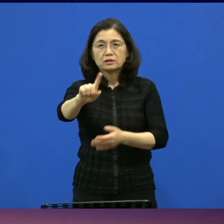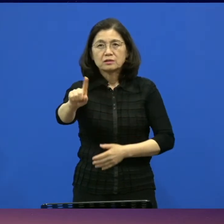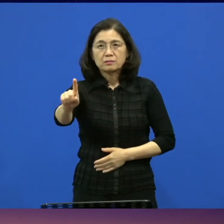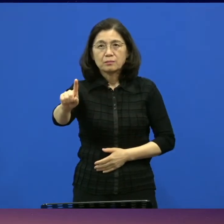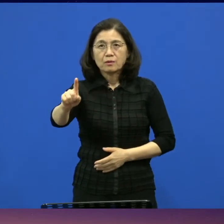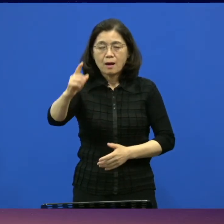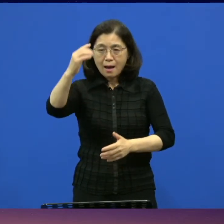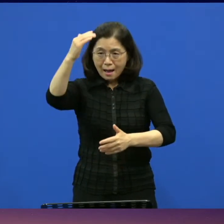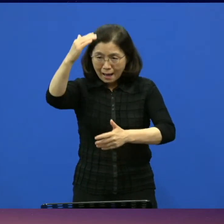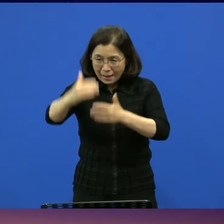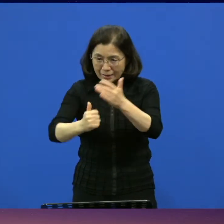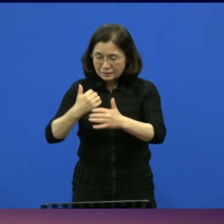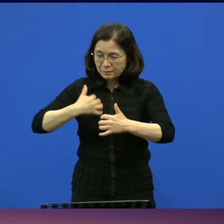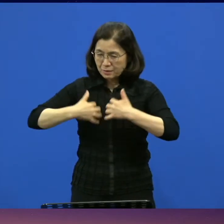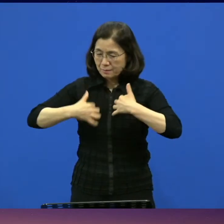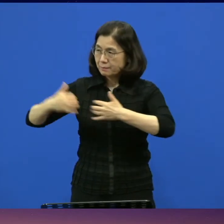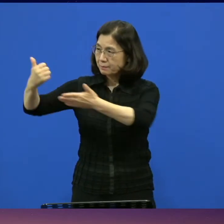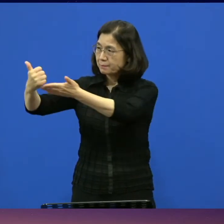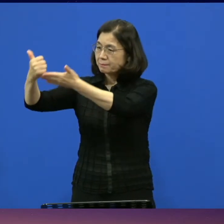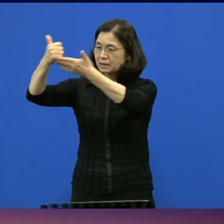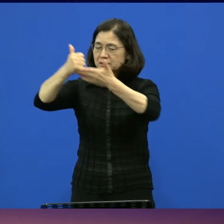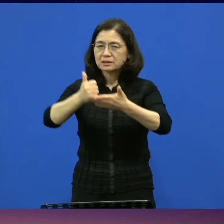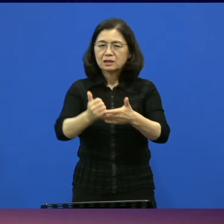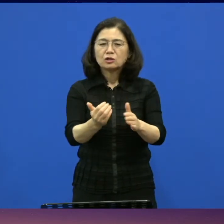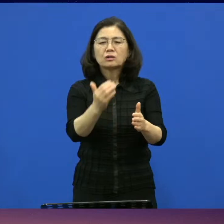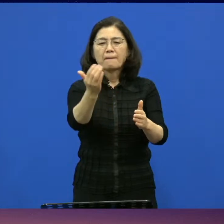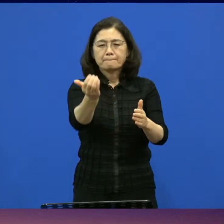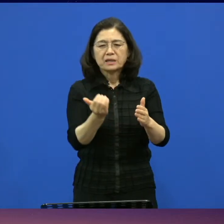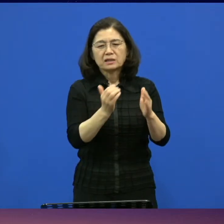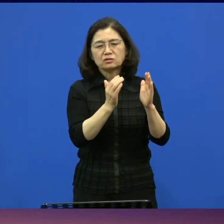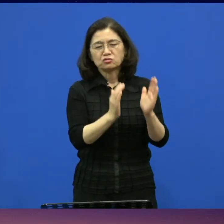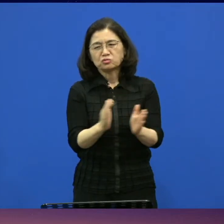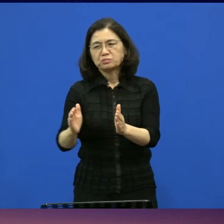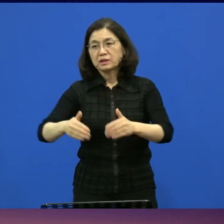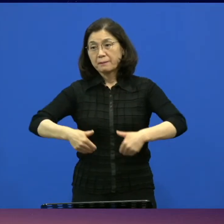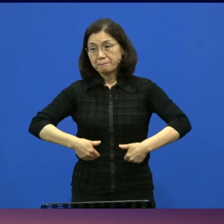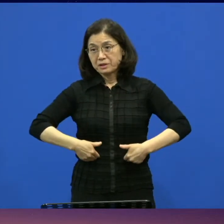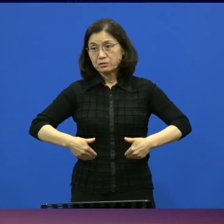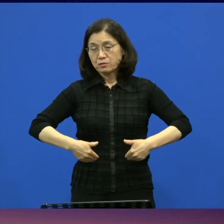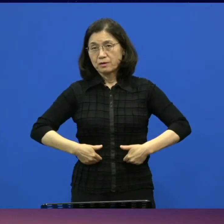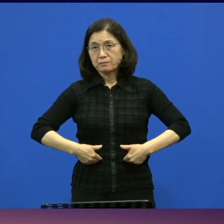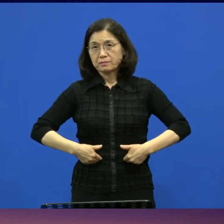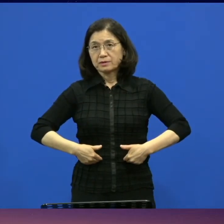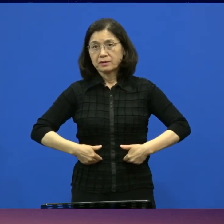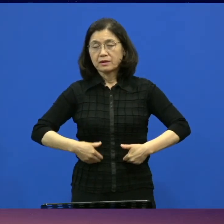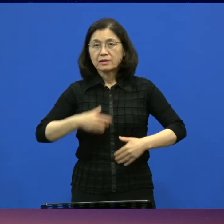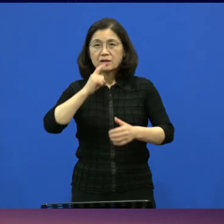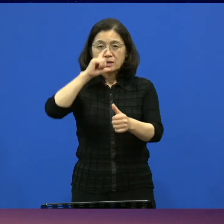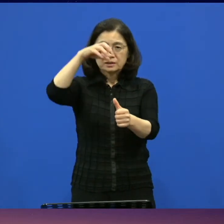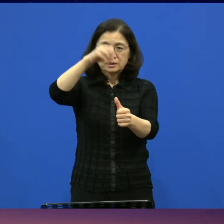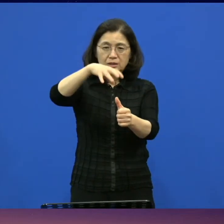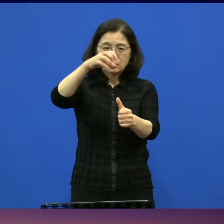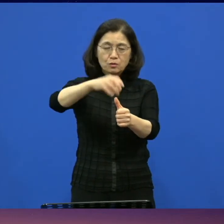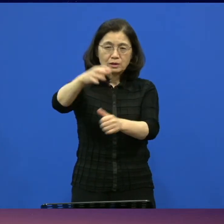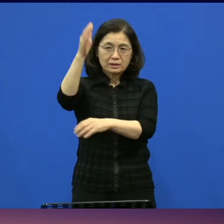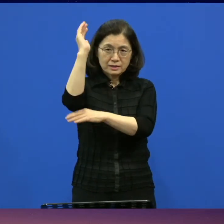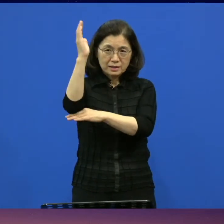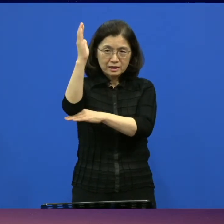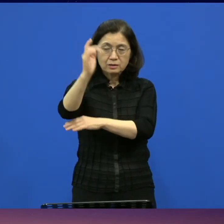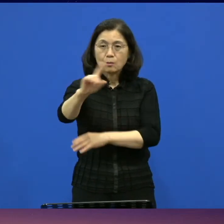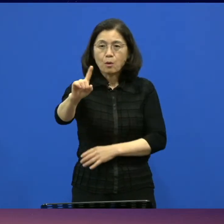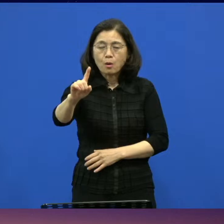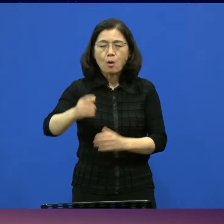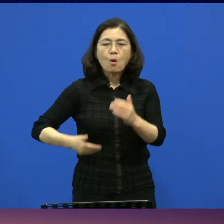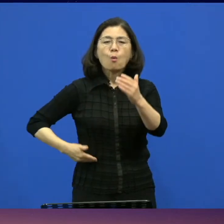그분을 맞이할 준비를 하라는 거예요. 준비를 하라. 그래서 세례 요한은 뭘 얘기했죠?